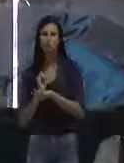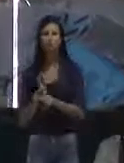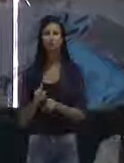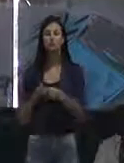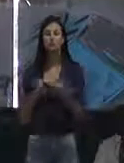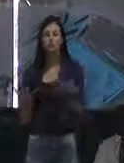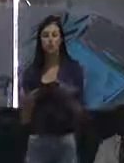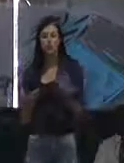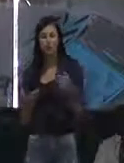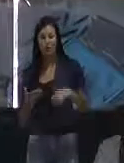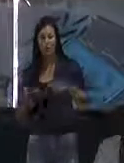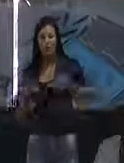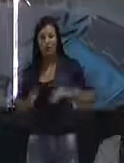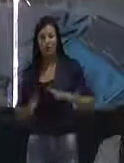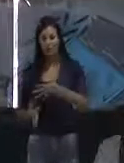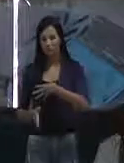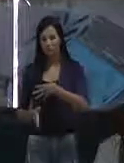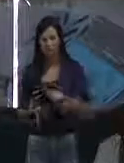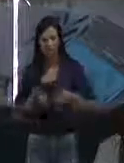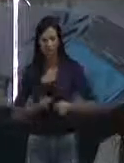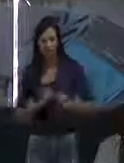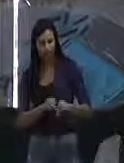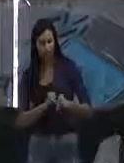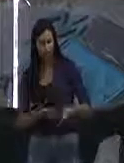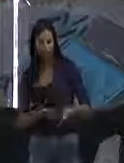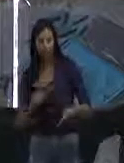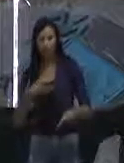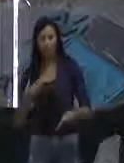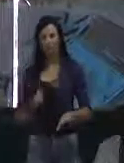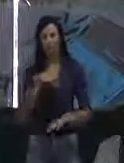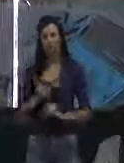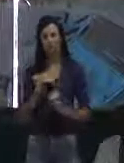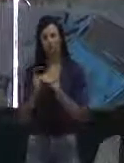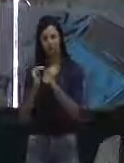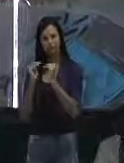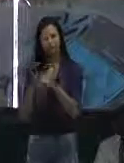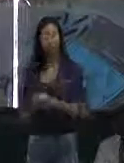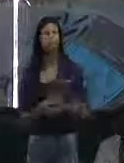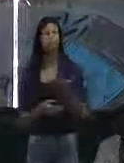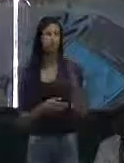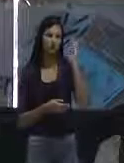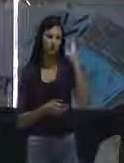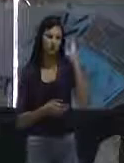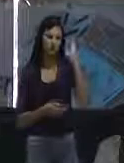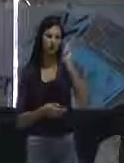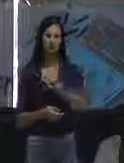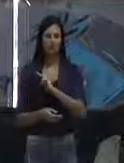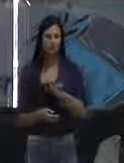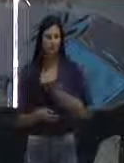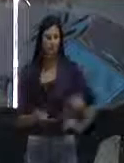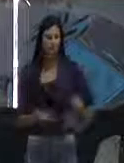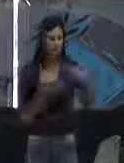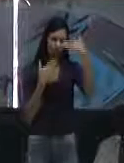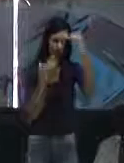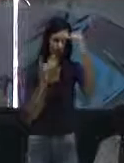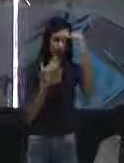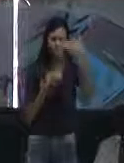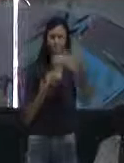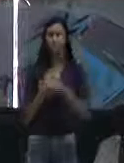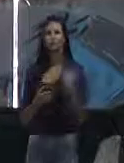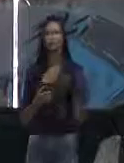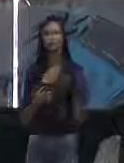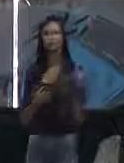filhos e que invisto a minha vida. Quero, senhor presidente, agradecer a